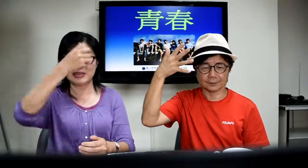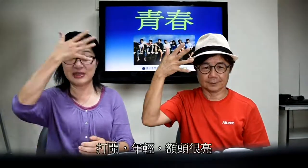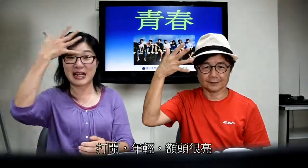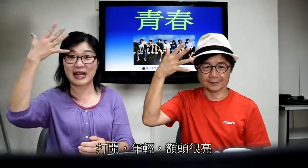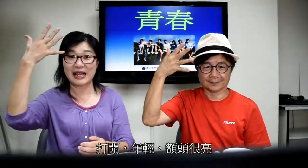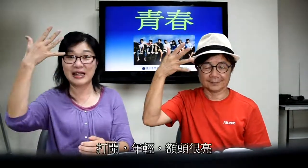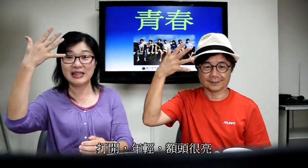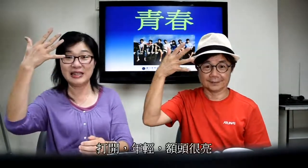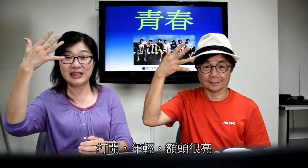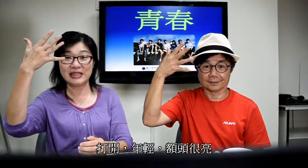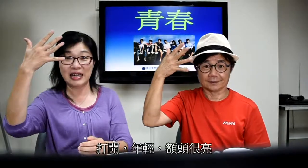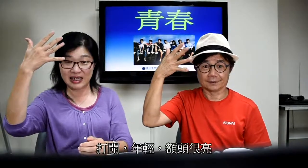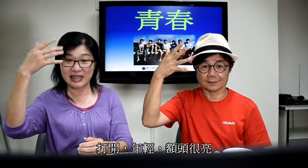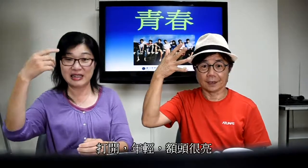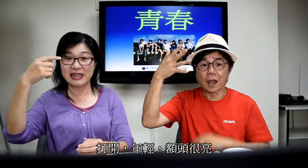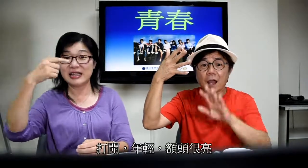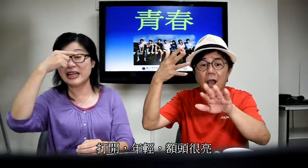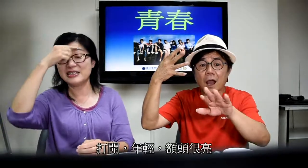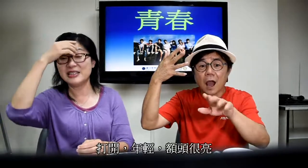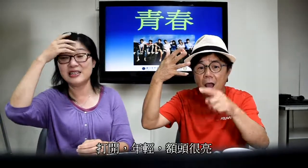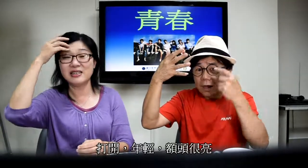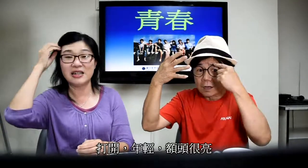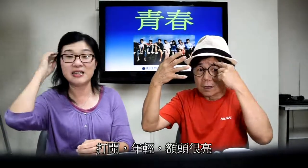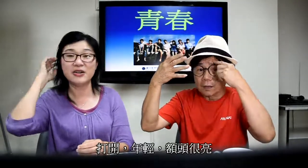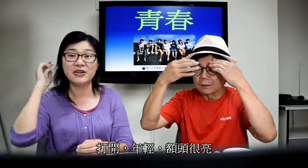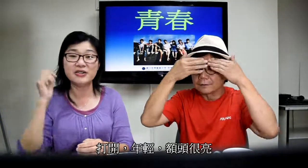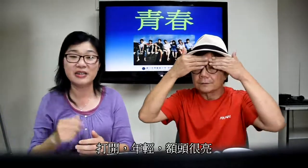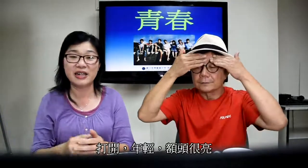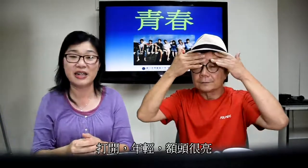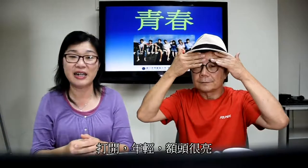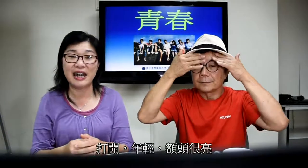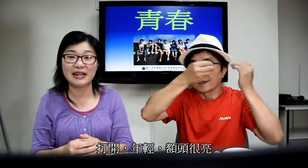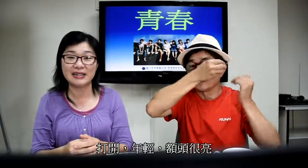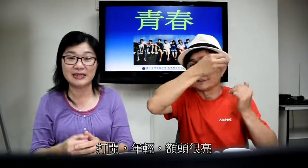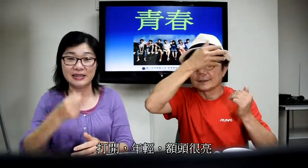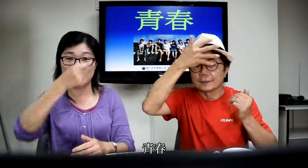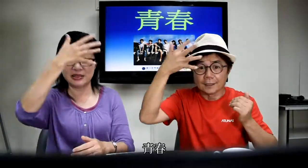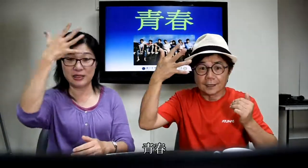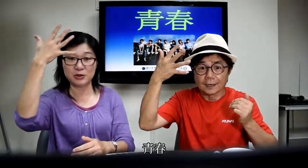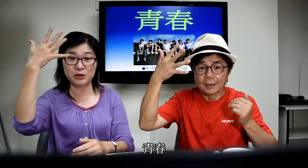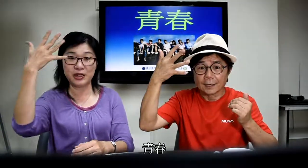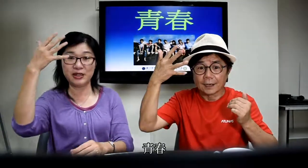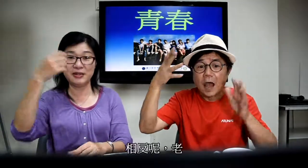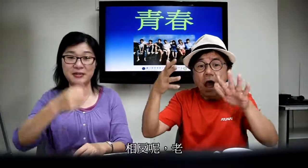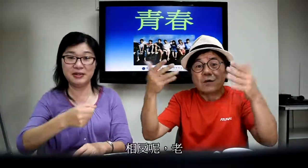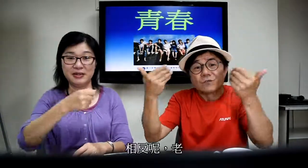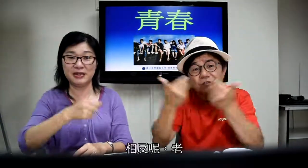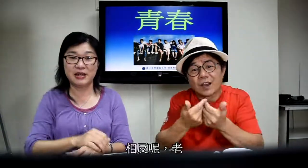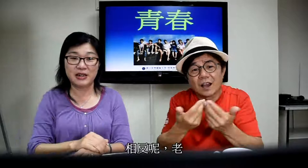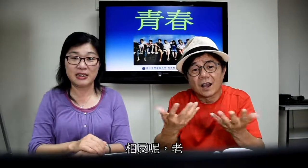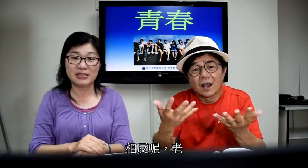打开，年轻，额头很亮，青春。相反